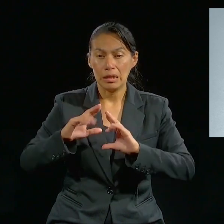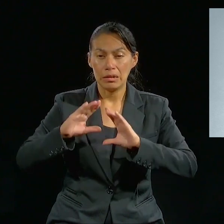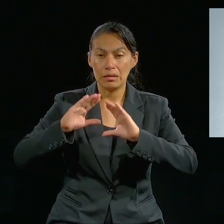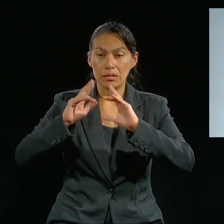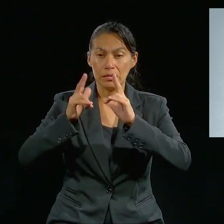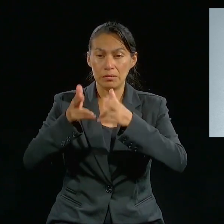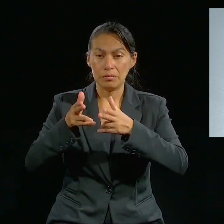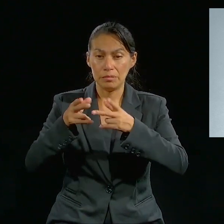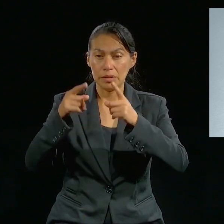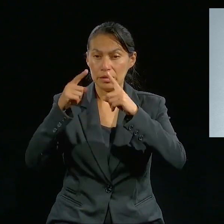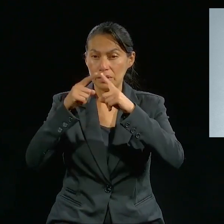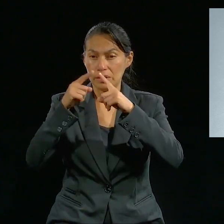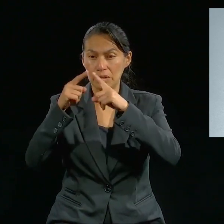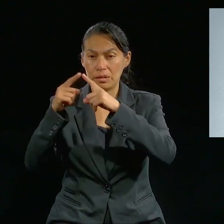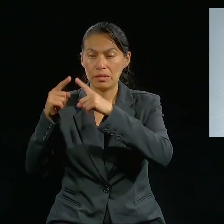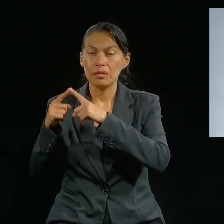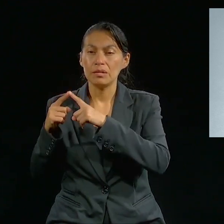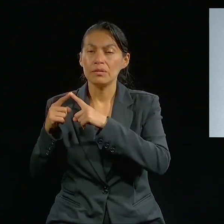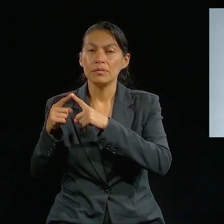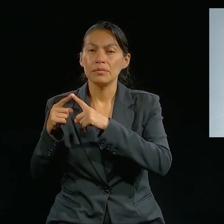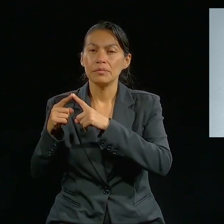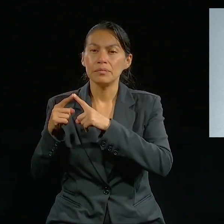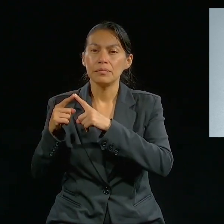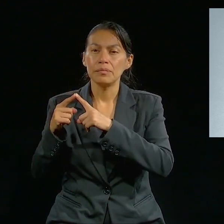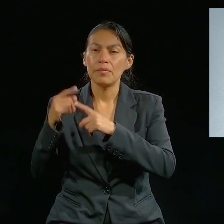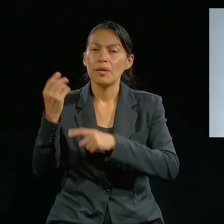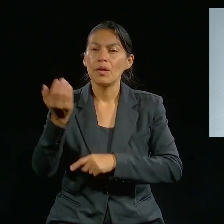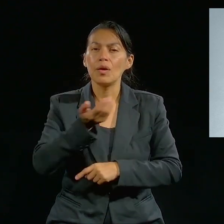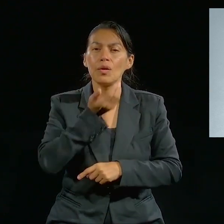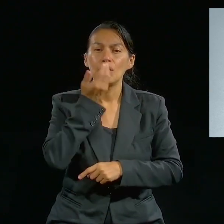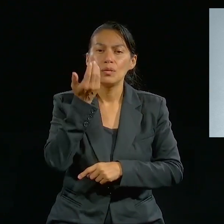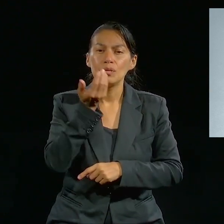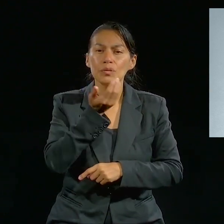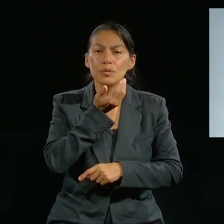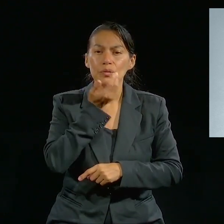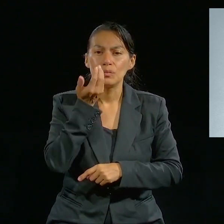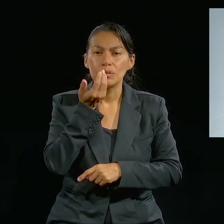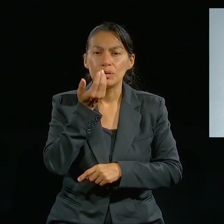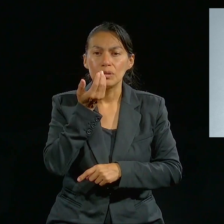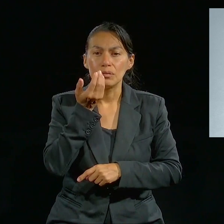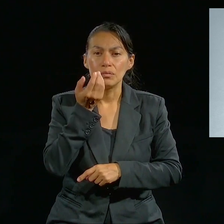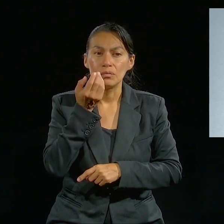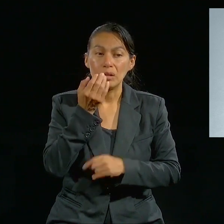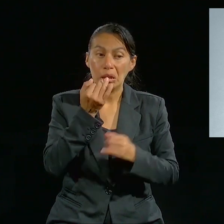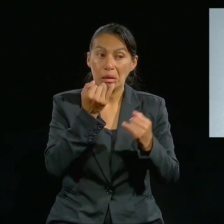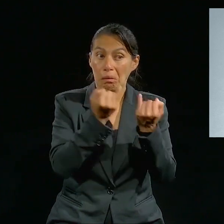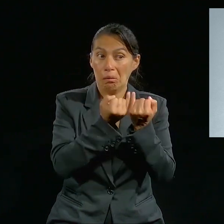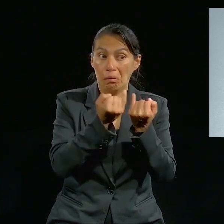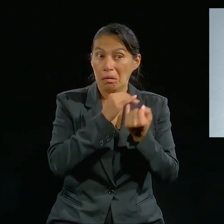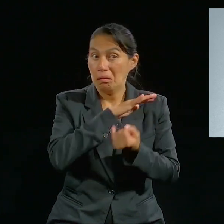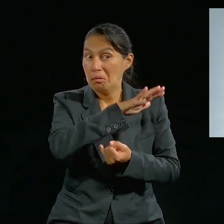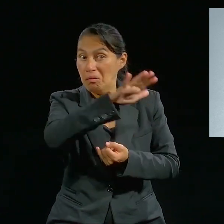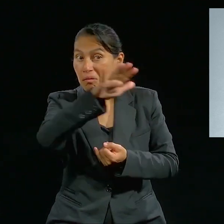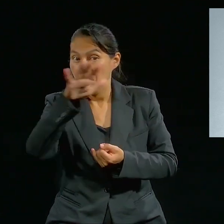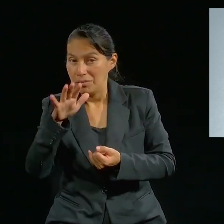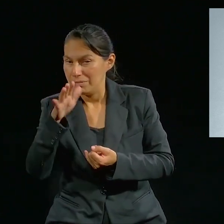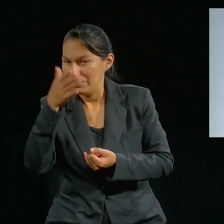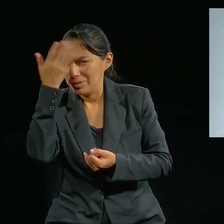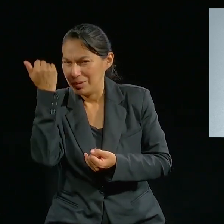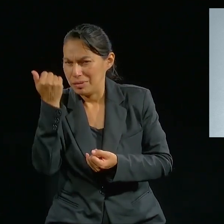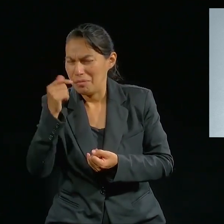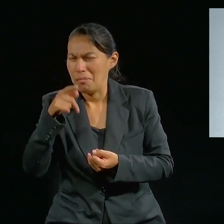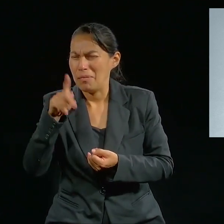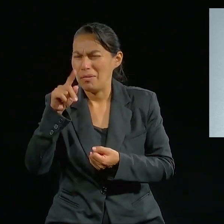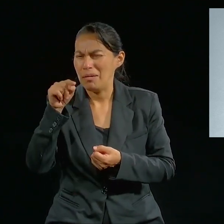En Chiapas, en las iglesias de Chiapas, se tiene una costumbre, no sé si sea en todas las iglesias,